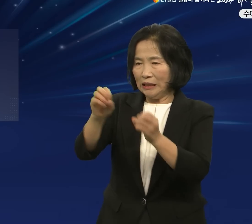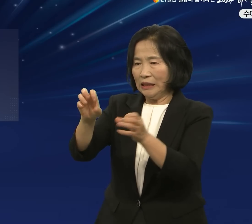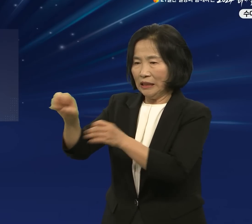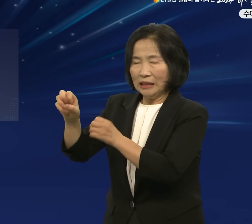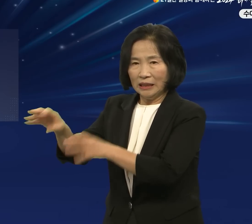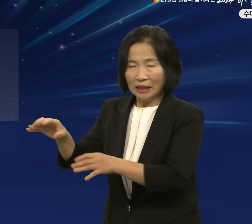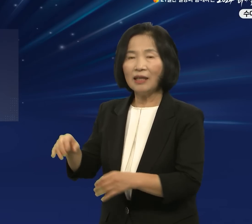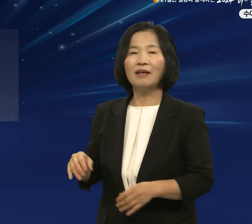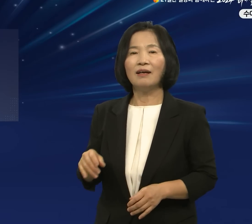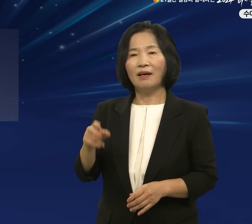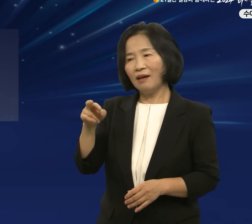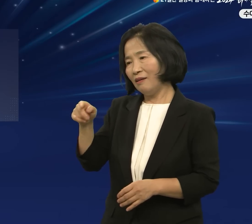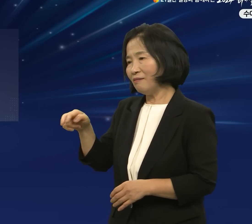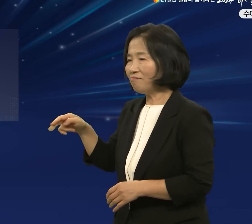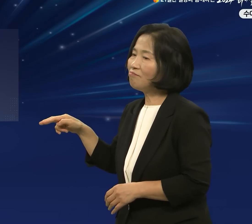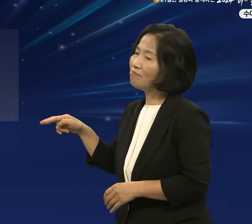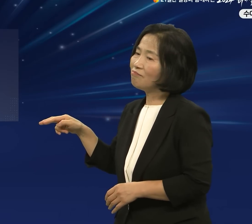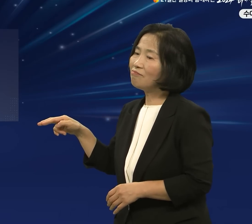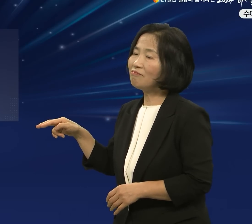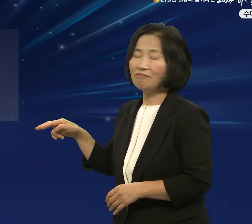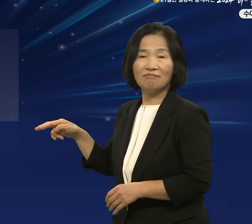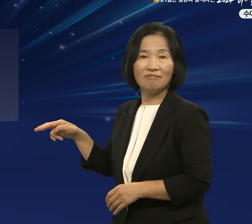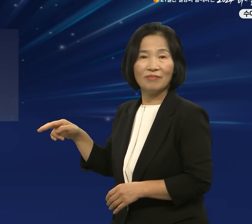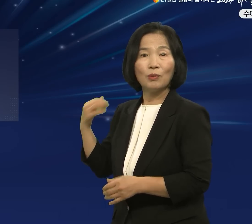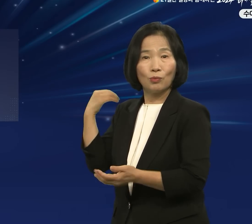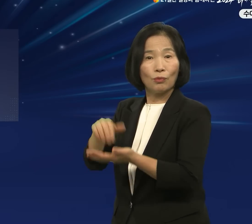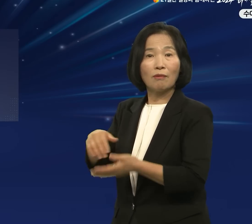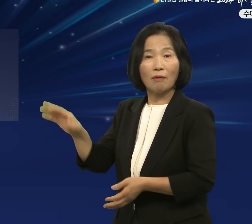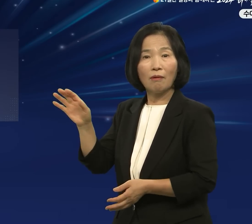오는 그런 사람입니다.